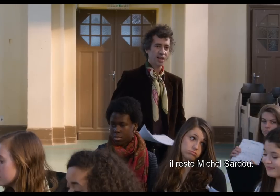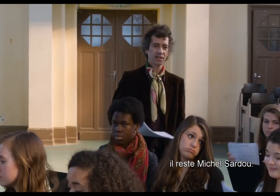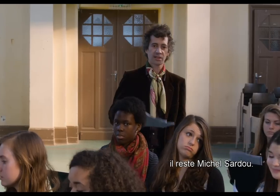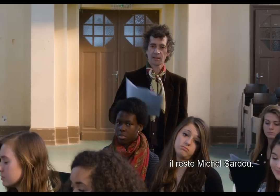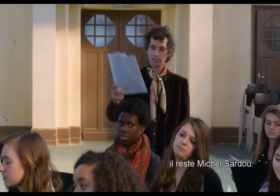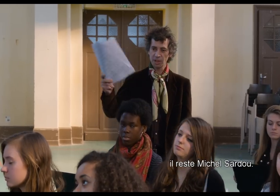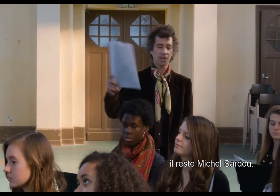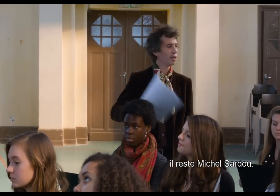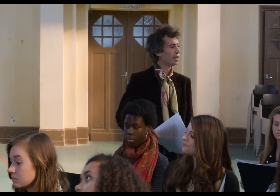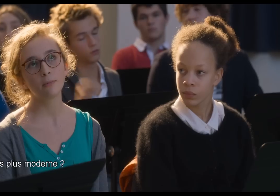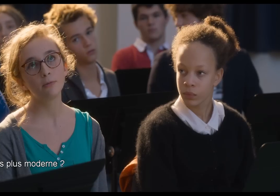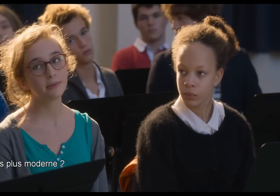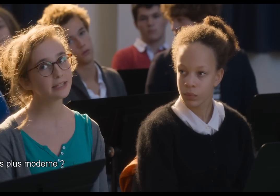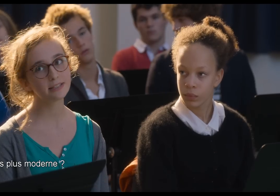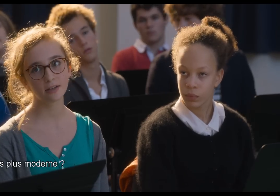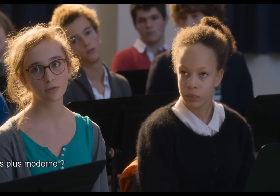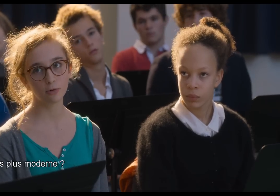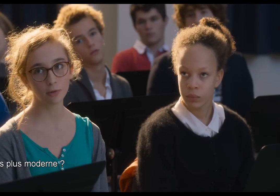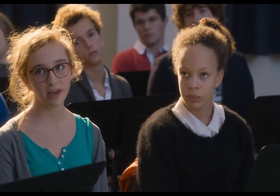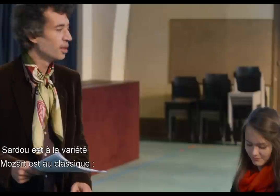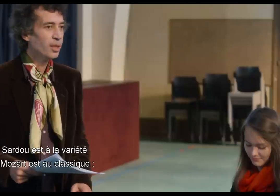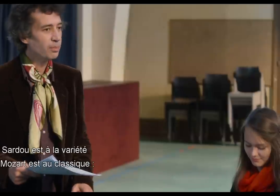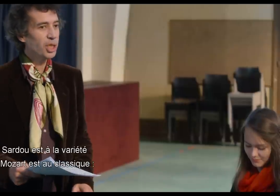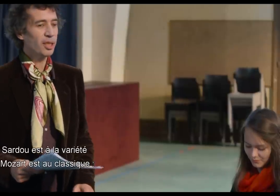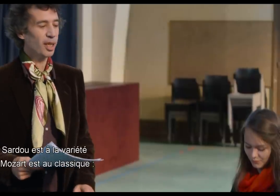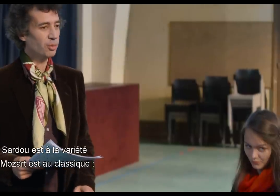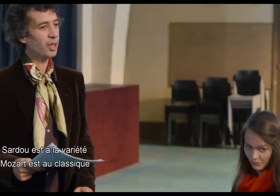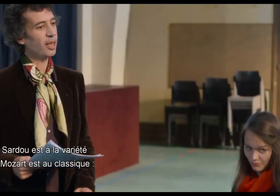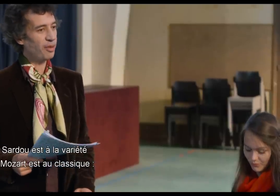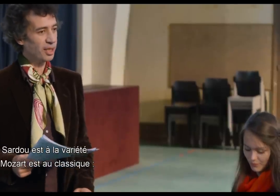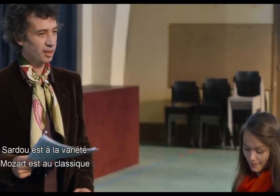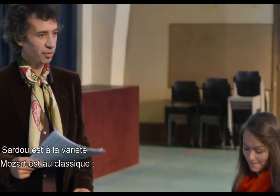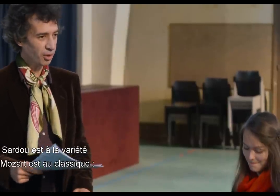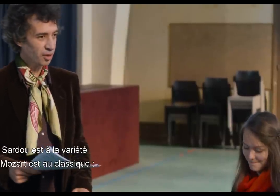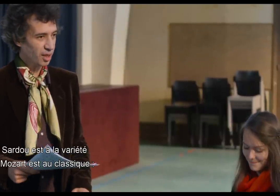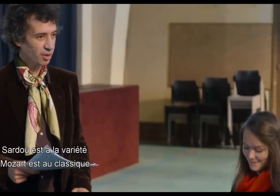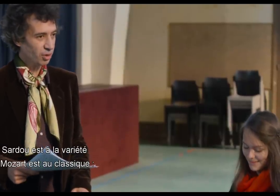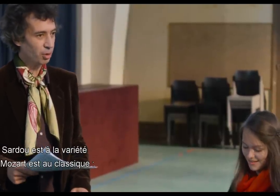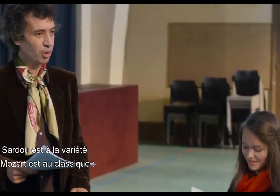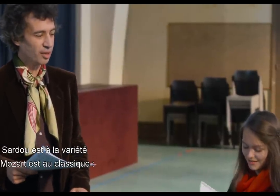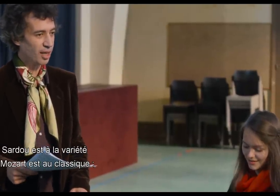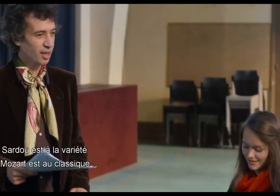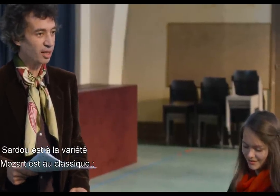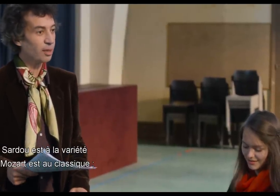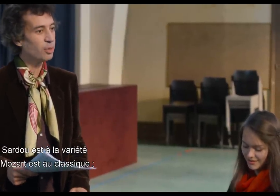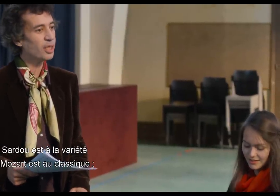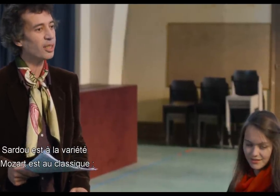reste Michel Sardou On peut peut-être essayer un truc plus moderne Michel Sardou est à la variété française Ce que Mozart est à la musique